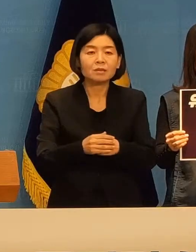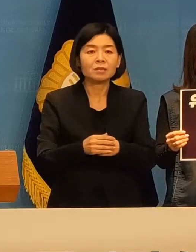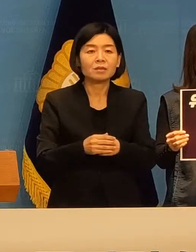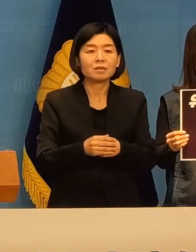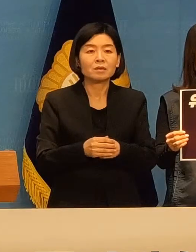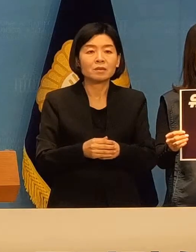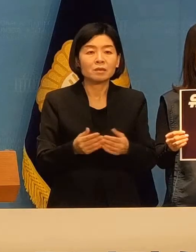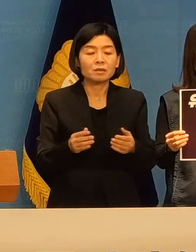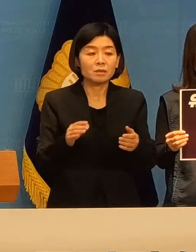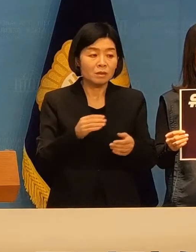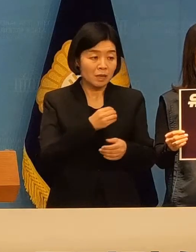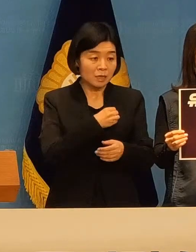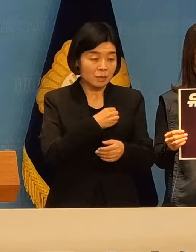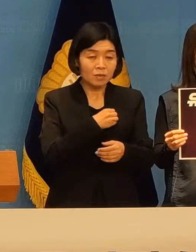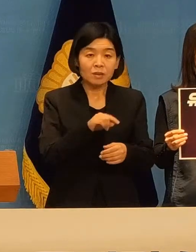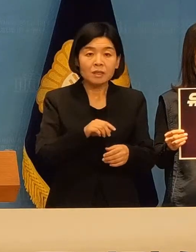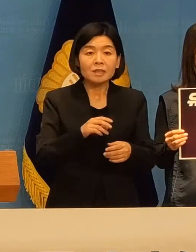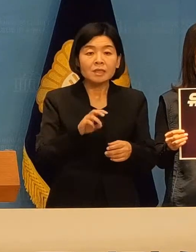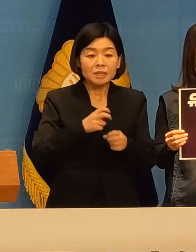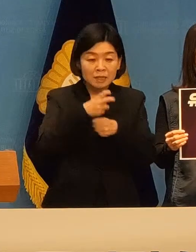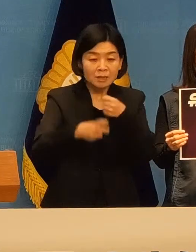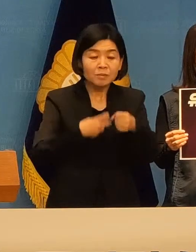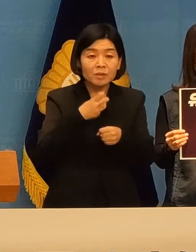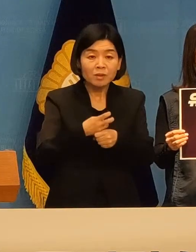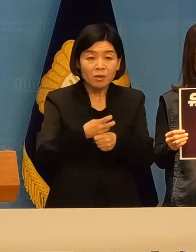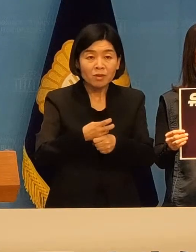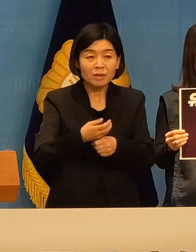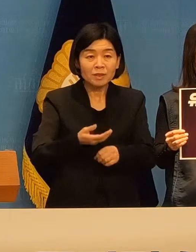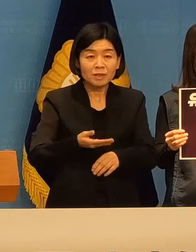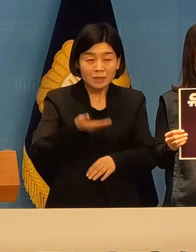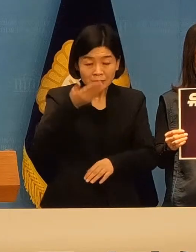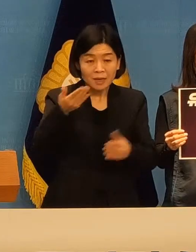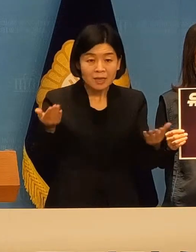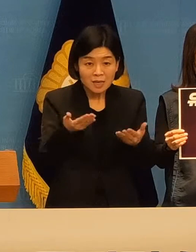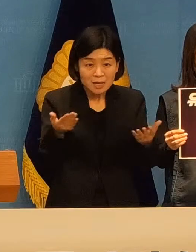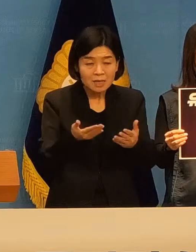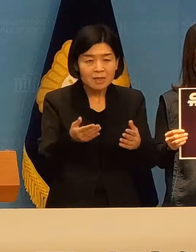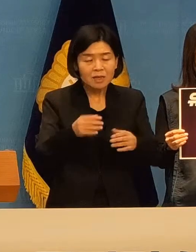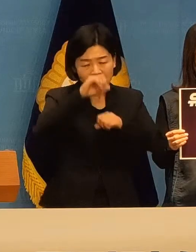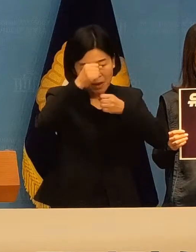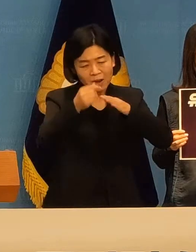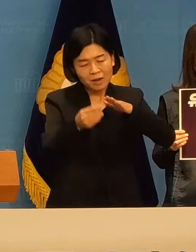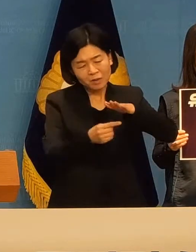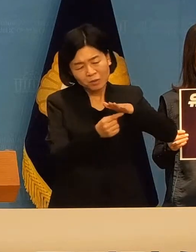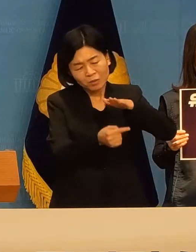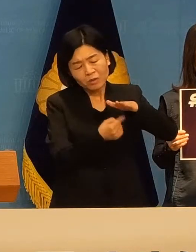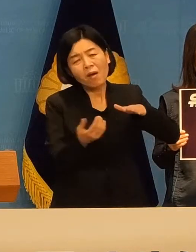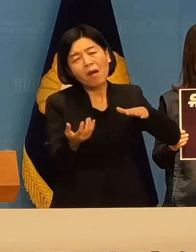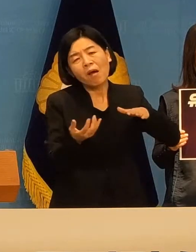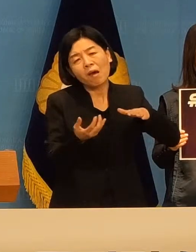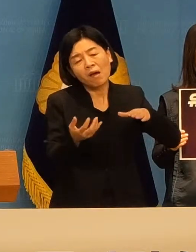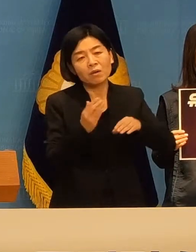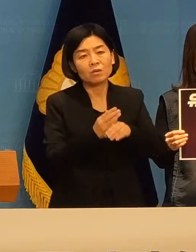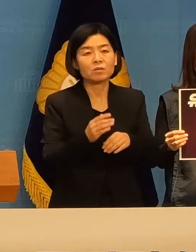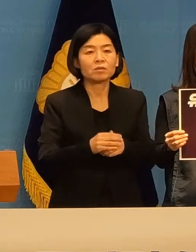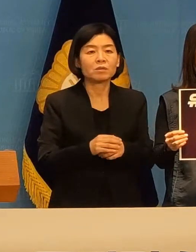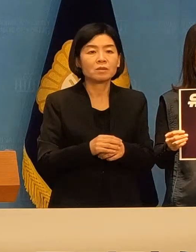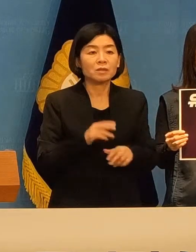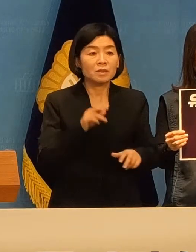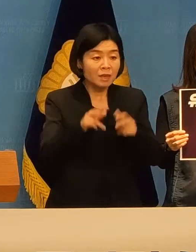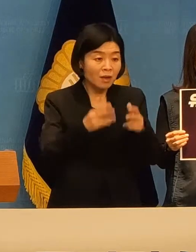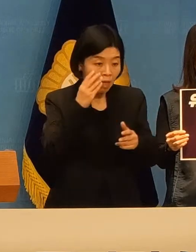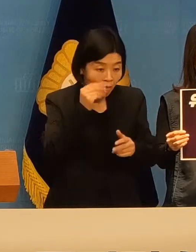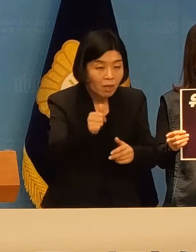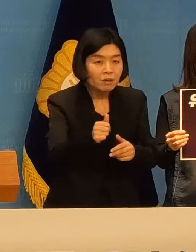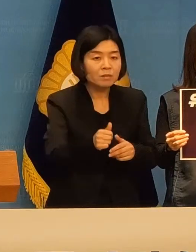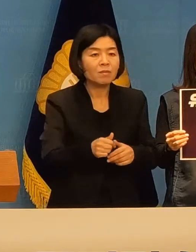넘게 일한 조합원들은 죄다 족저 금액에 시달리고 있습니다. 산업이 잘 나갈 때에는 밥도 못 먹고 일을 하게 하고